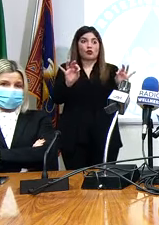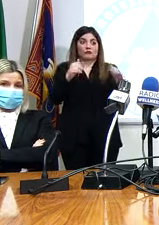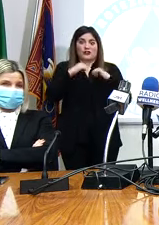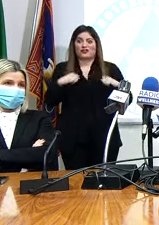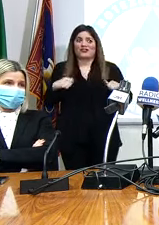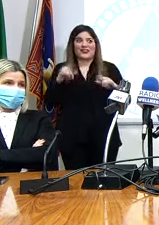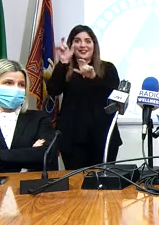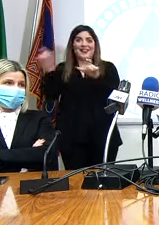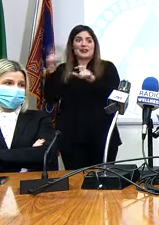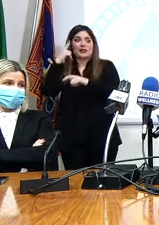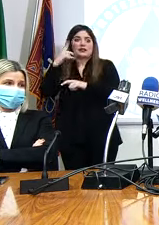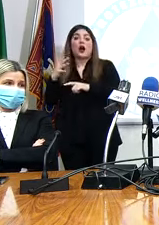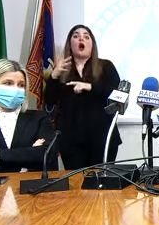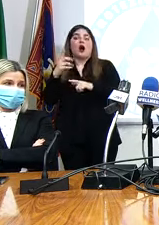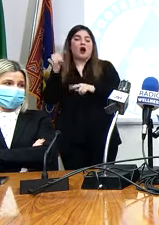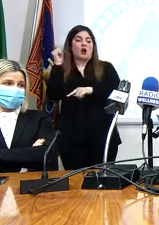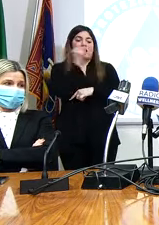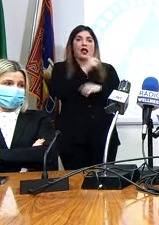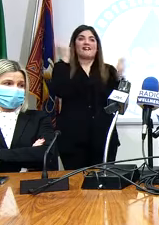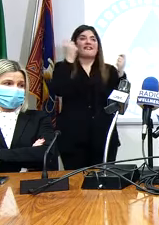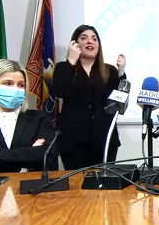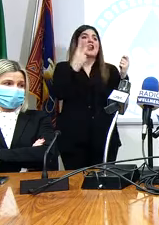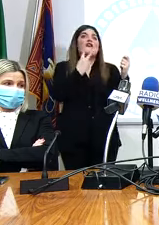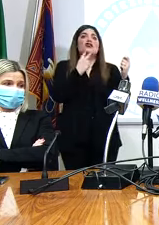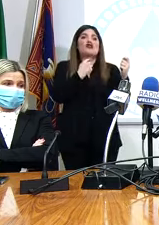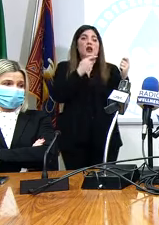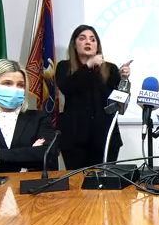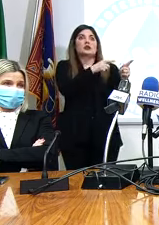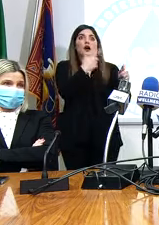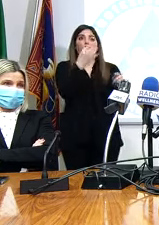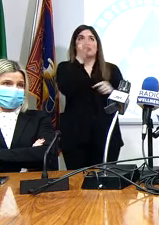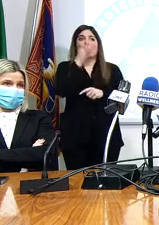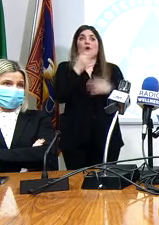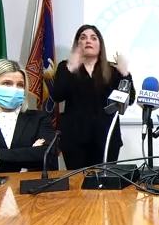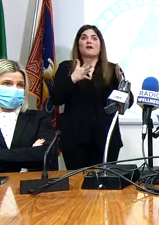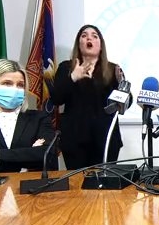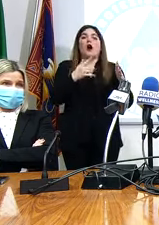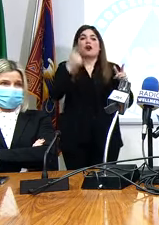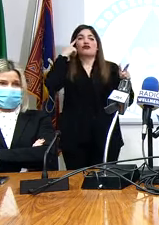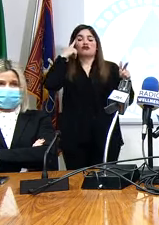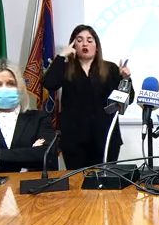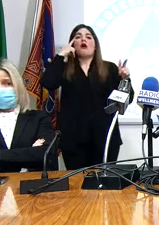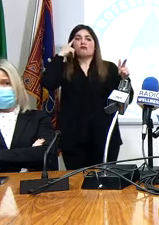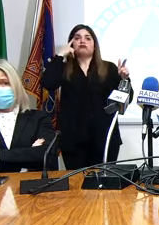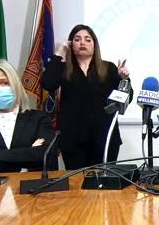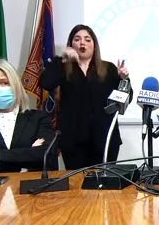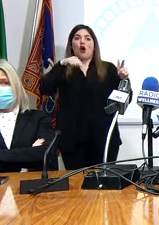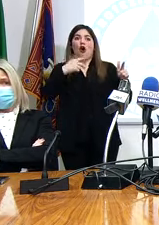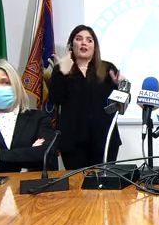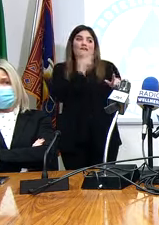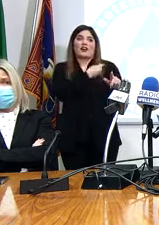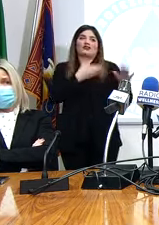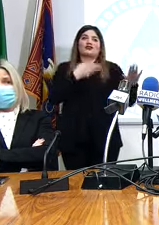Arena piuttosto che alla Fiera di Vicenza, so che lì adesso fanno le vaccinazioni. Ecco, Ilaria Capo proponeva anche di utilizzare i teatri che purtroppo sono